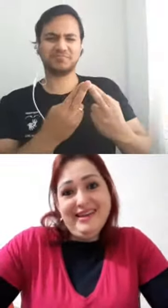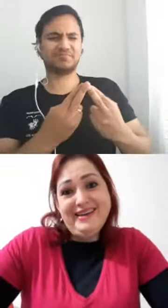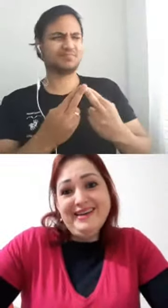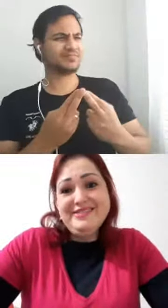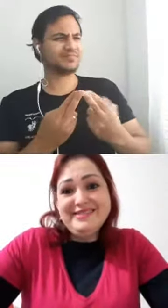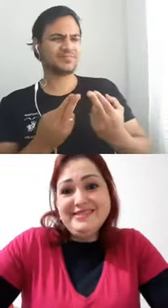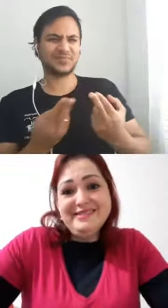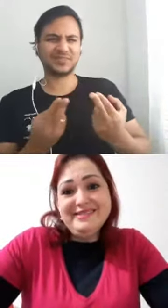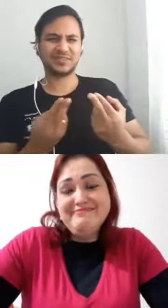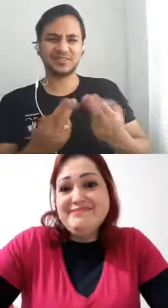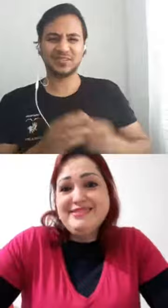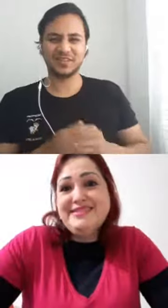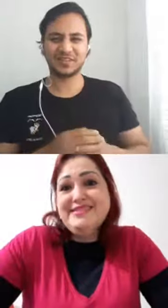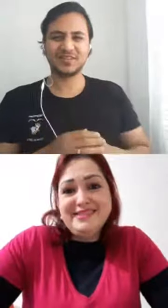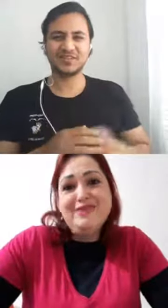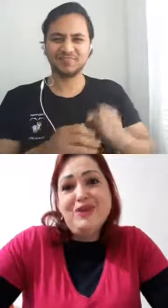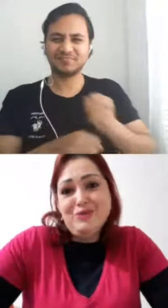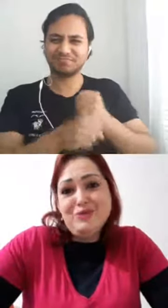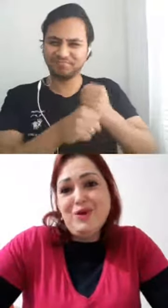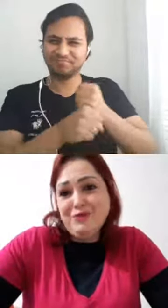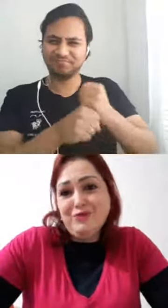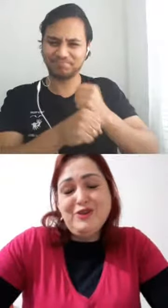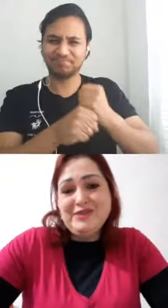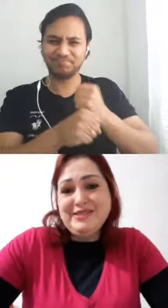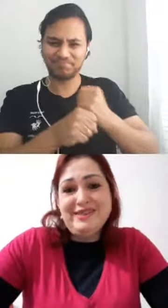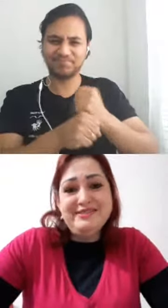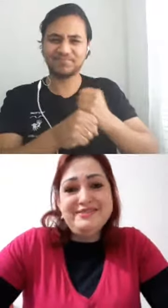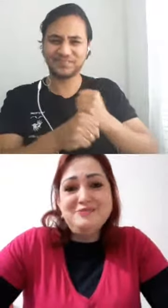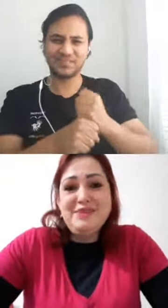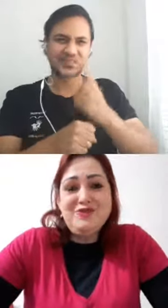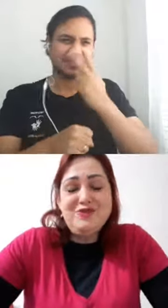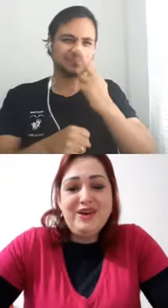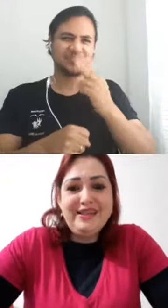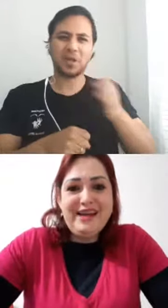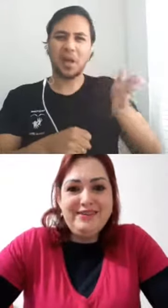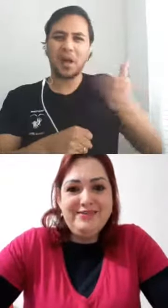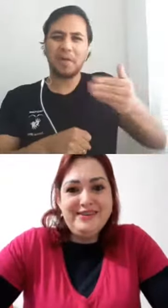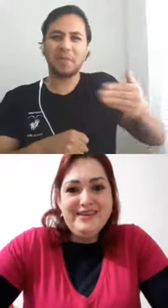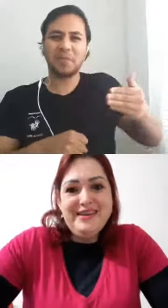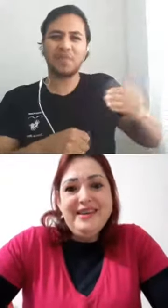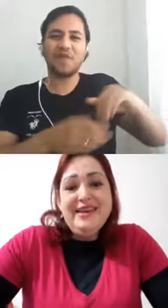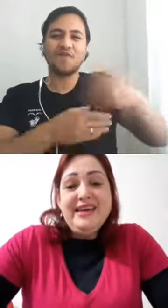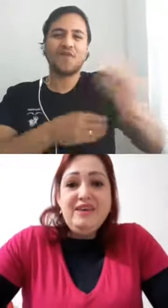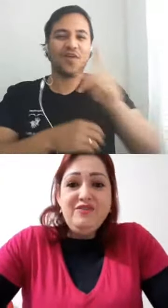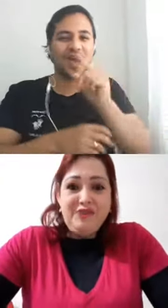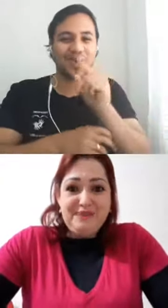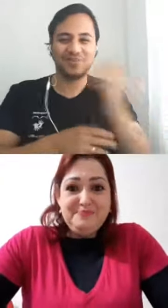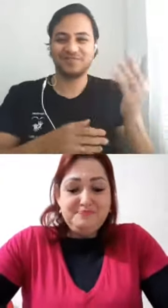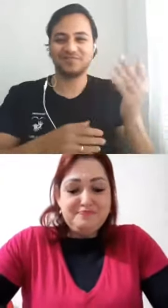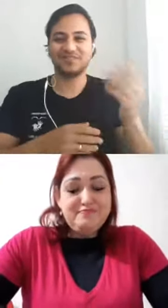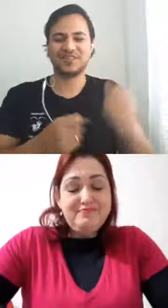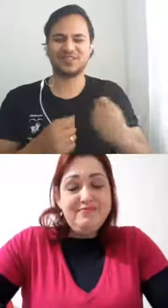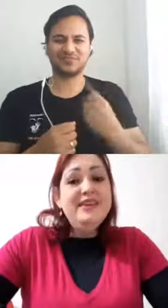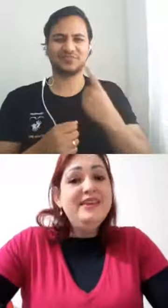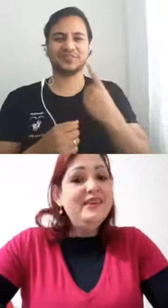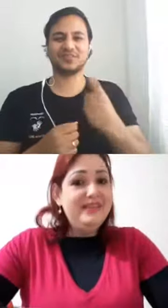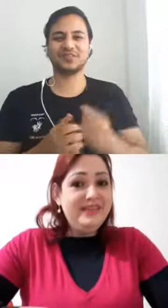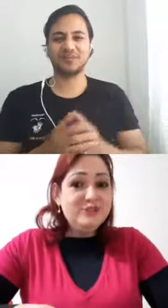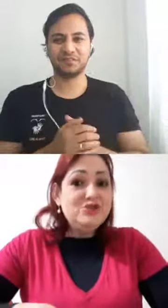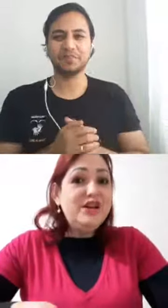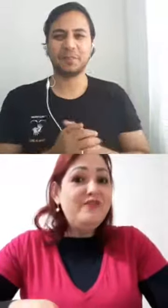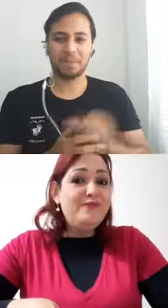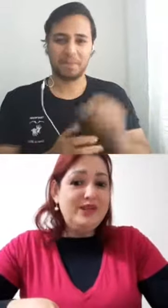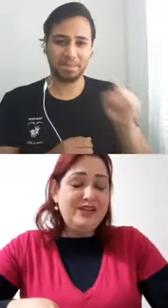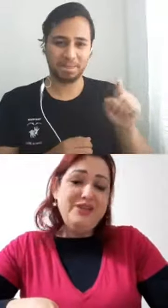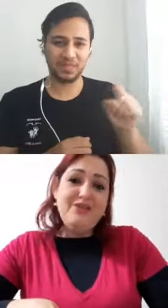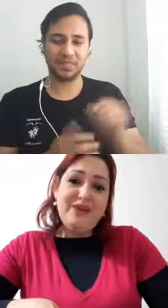né? A gente, igual o Robson falou, você sente assim um peixe fora d'água. Enfim, e isso